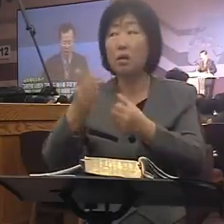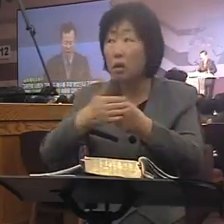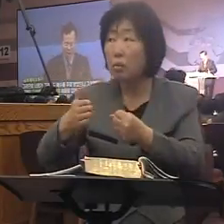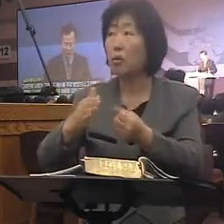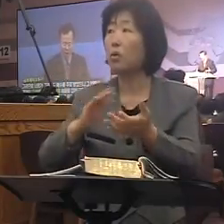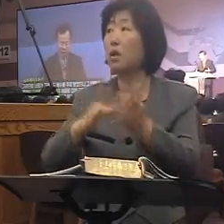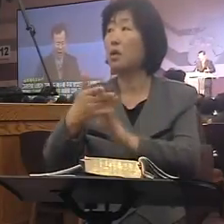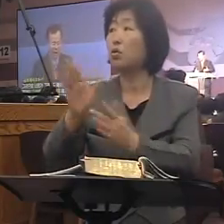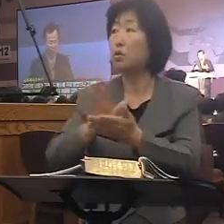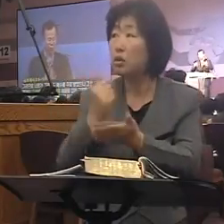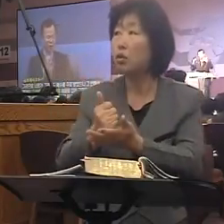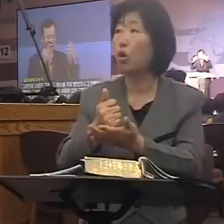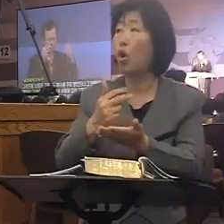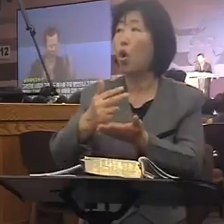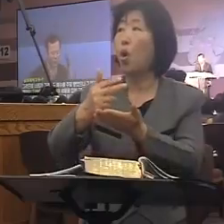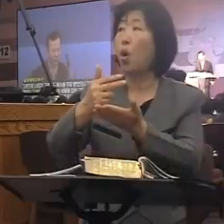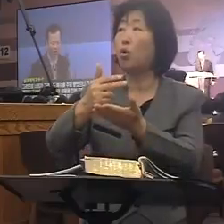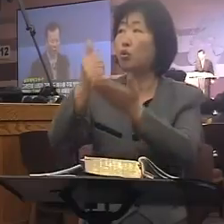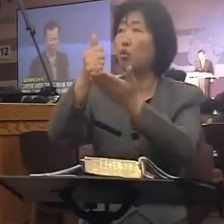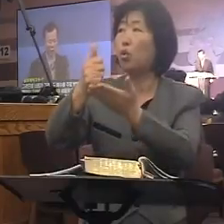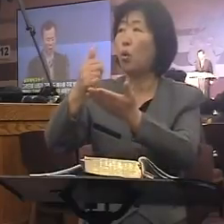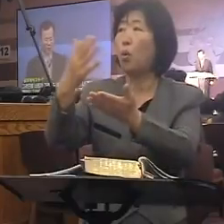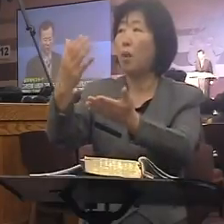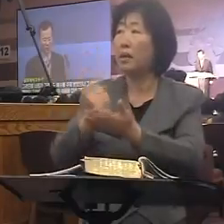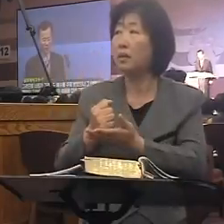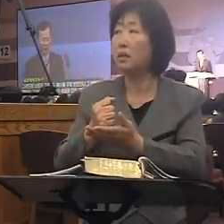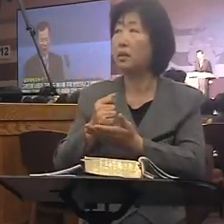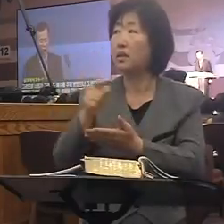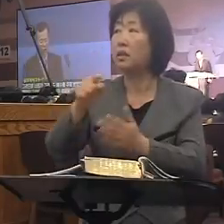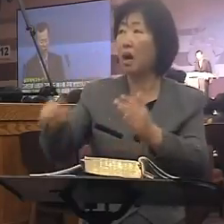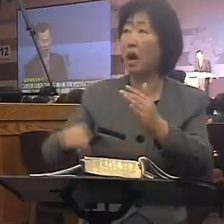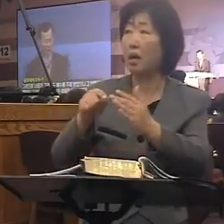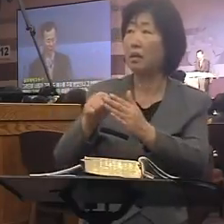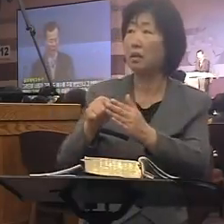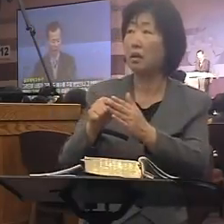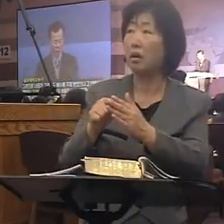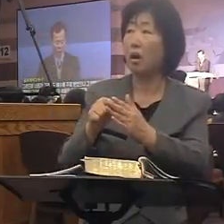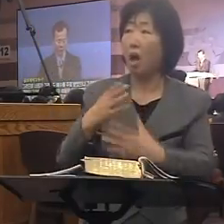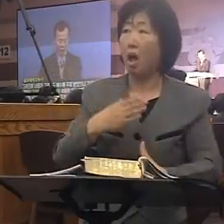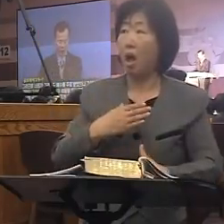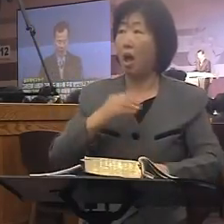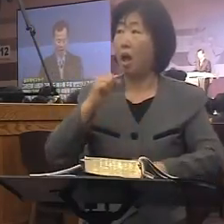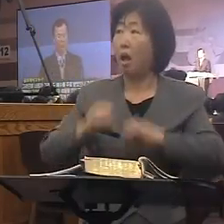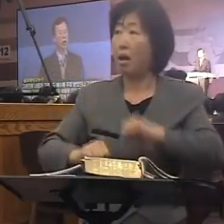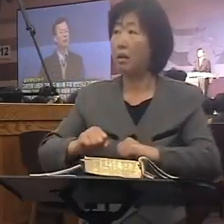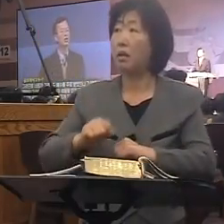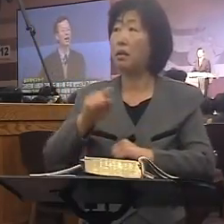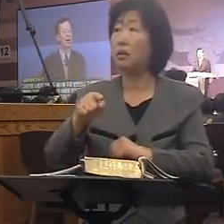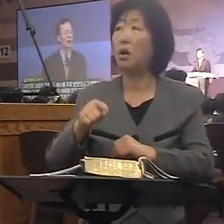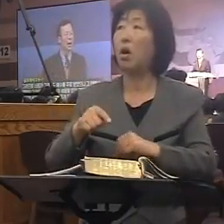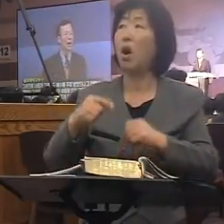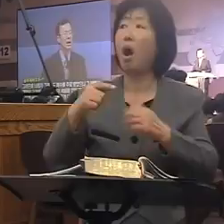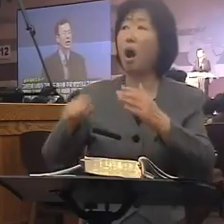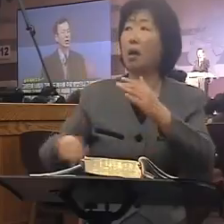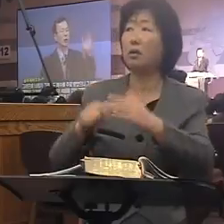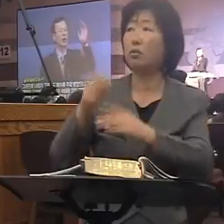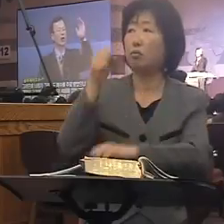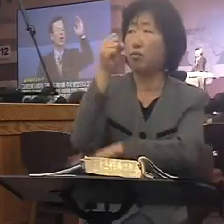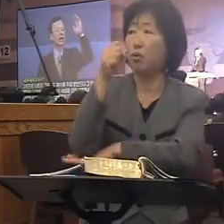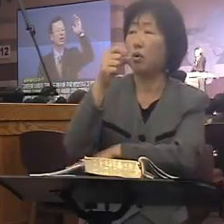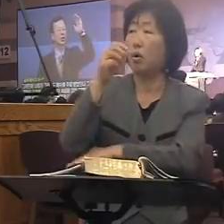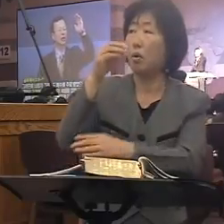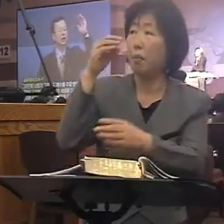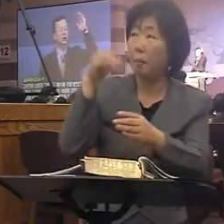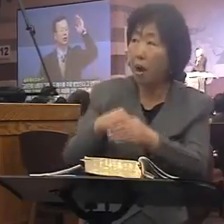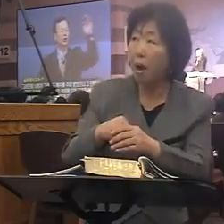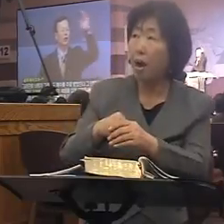안에서 행하되 그 안에 뿌리를 박으며 세움을 입어 교훈을 받은 대로 마음에 굳게 서서 감사함을 넘치게 하여라. 그러므로